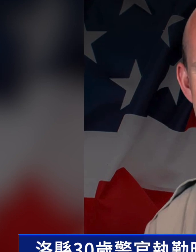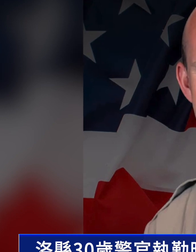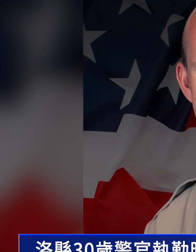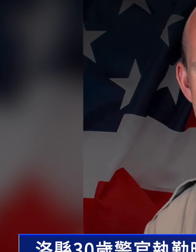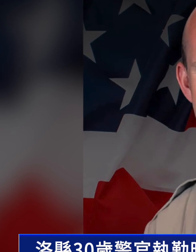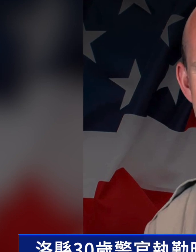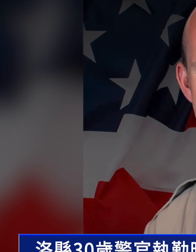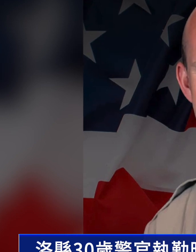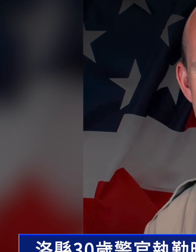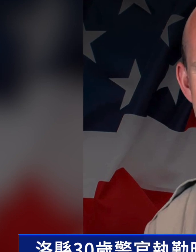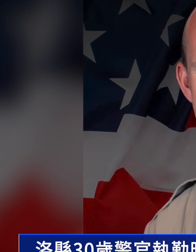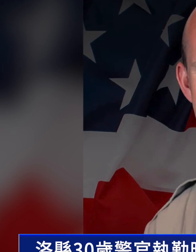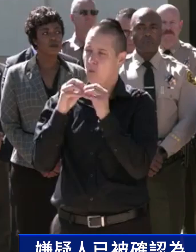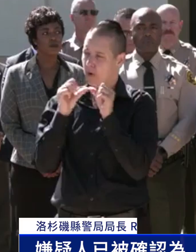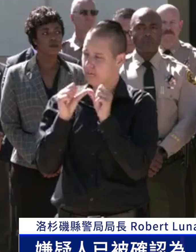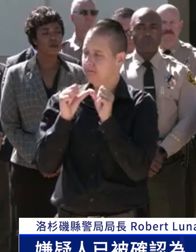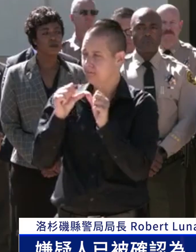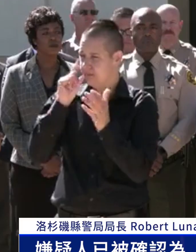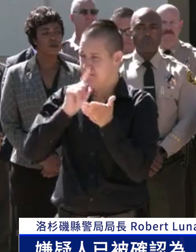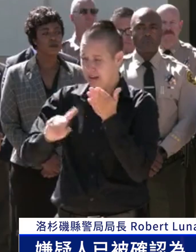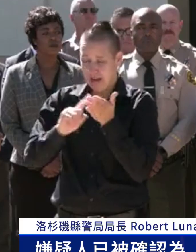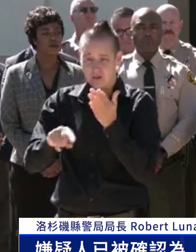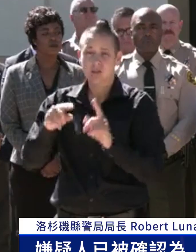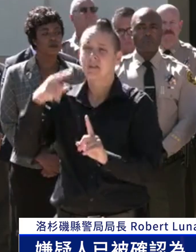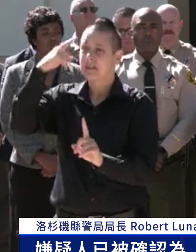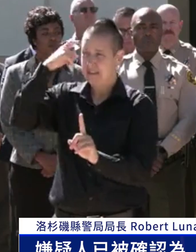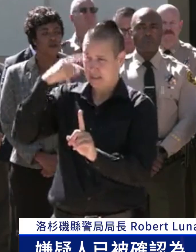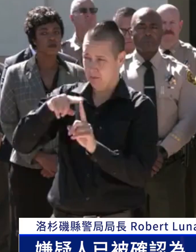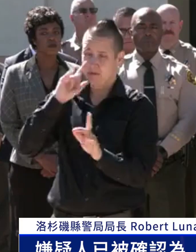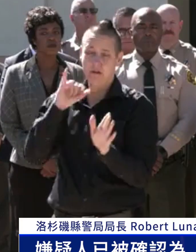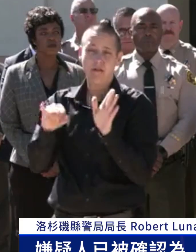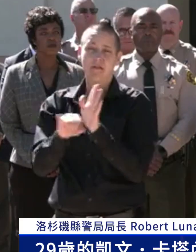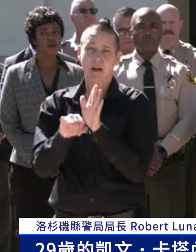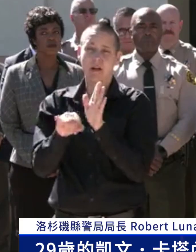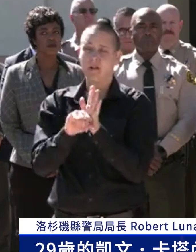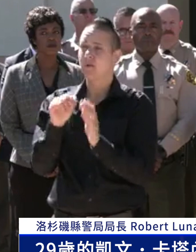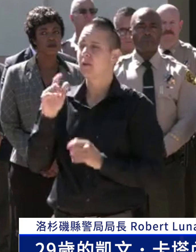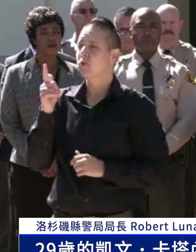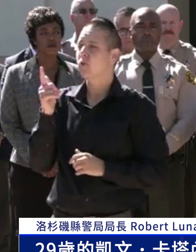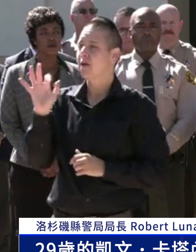鲁默的嫌犯信息。 The suspect has been identified as